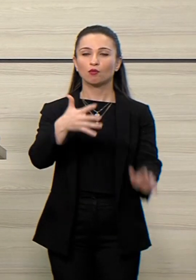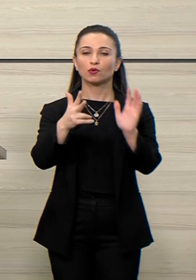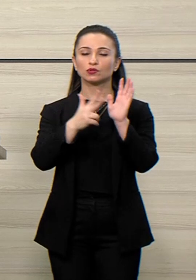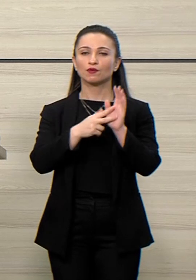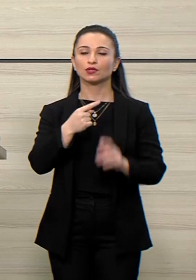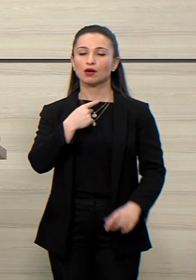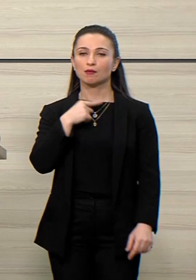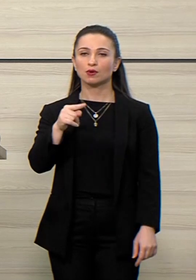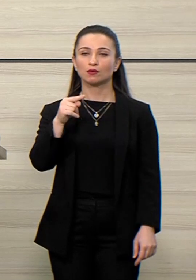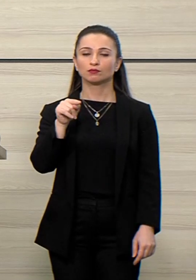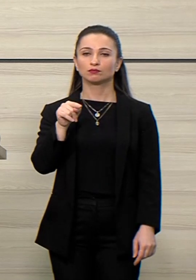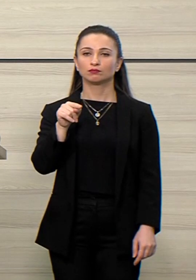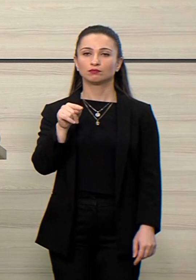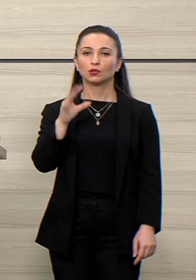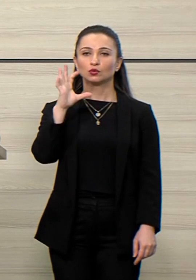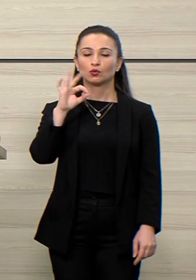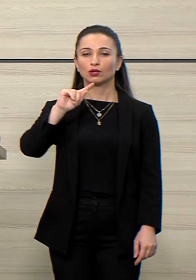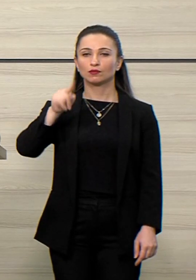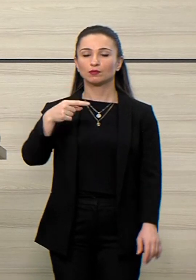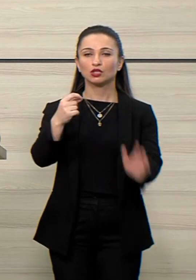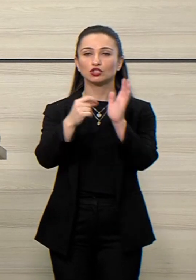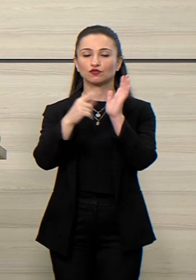3058 ხმა პროცენტულად არის